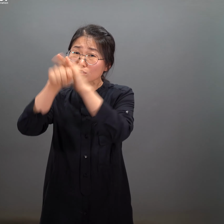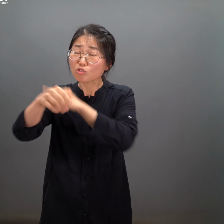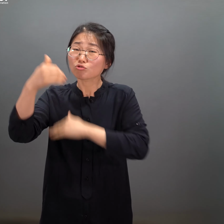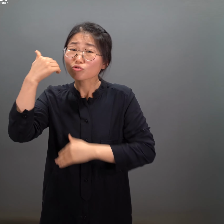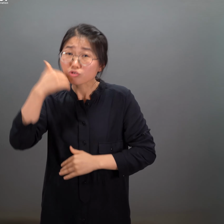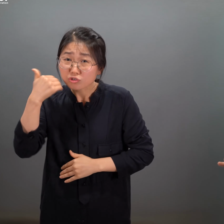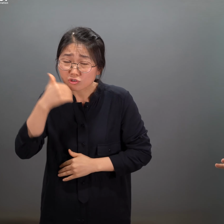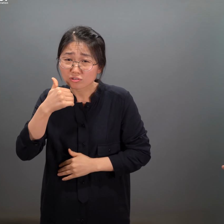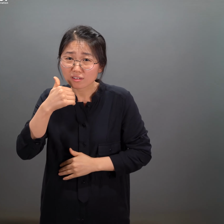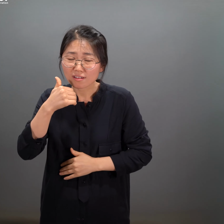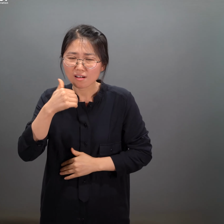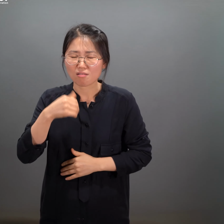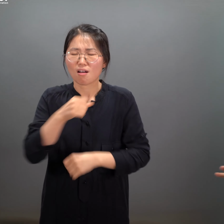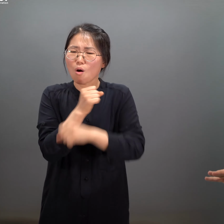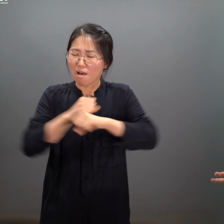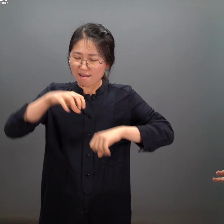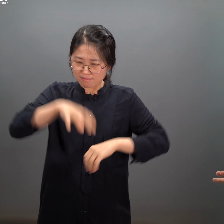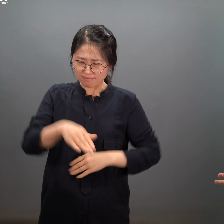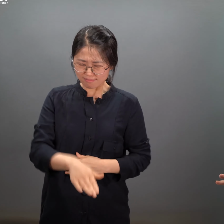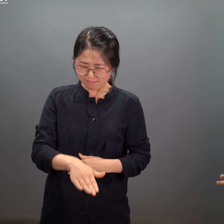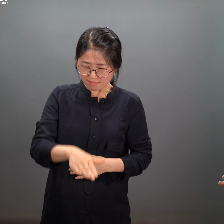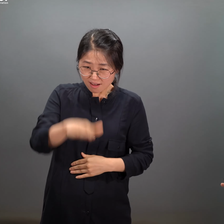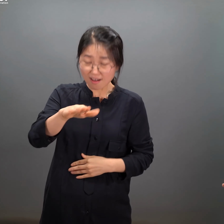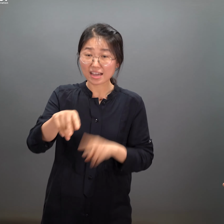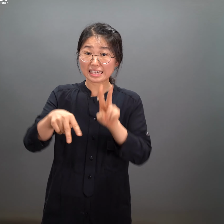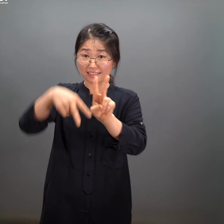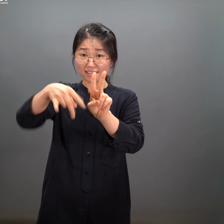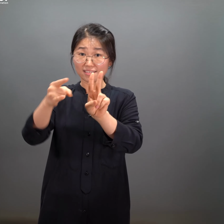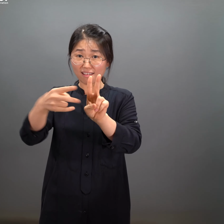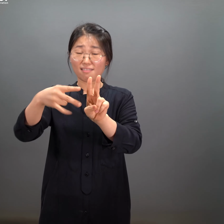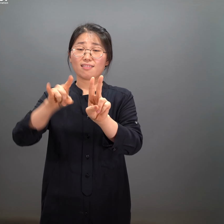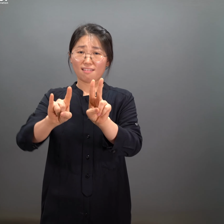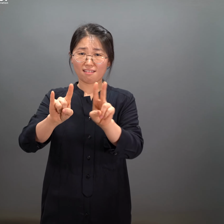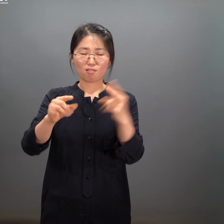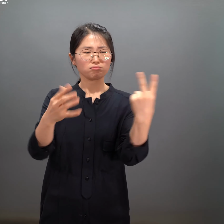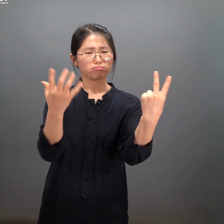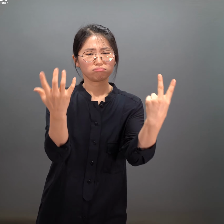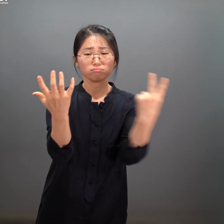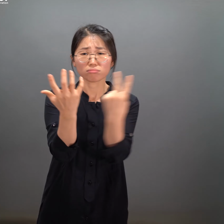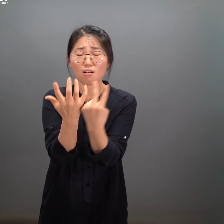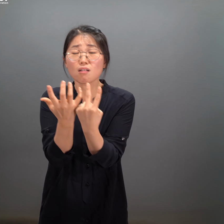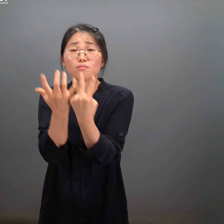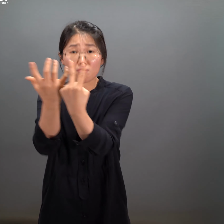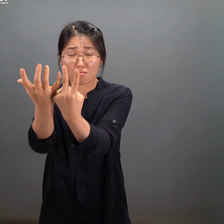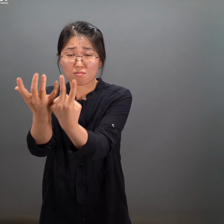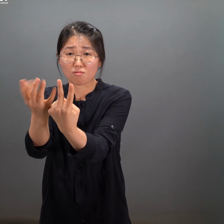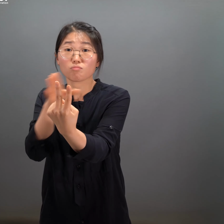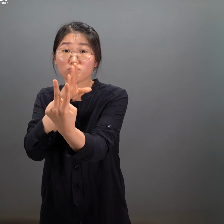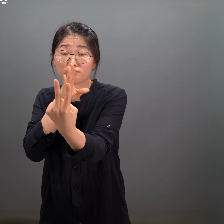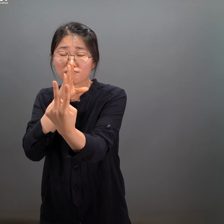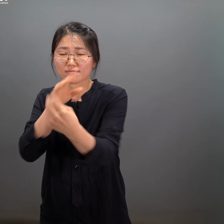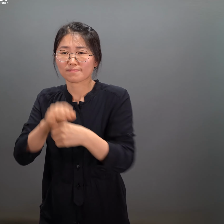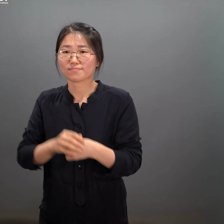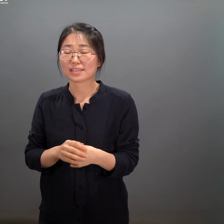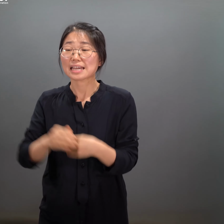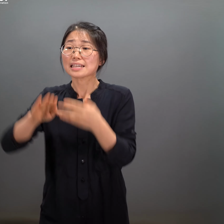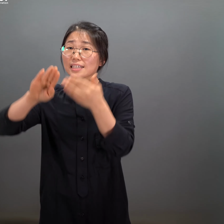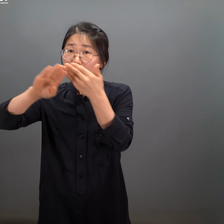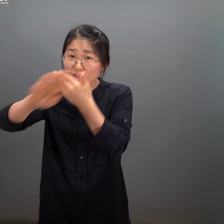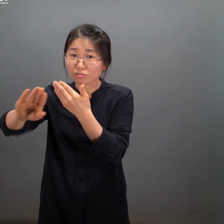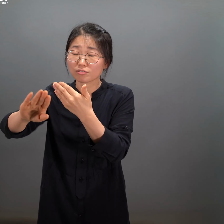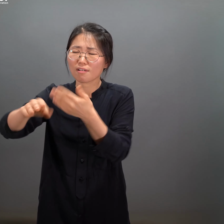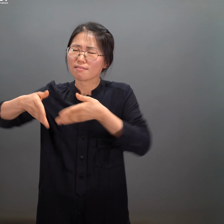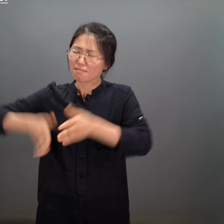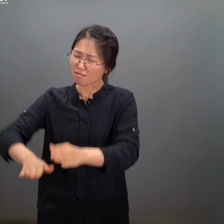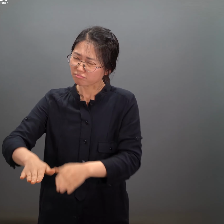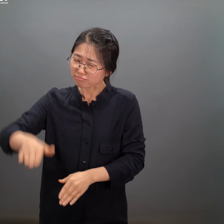땅에 출애굽 1세대가 전혀 없었습니다. 뭐 민수기 14장 한번 30절 정도의 말씀을 읽어보시면 아실